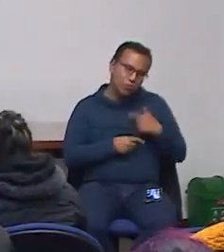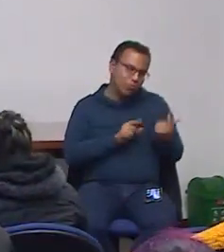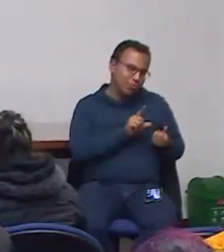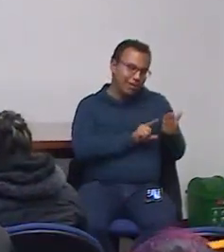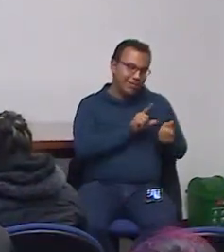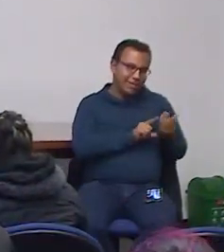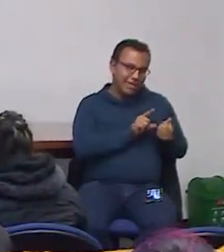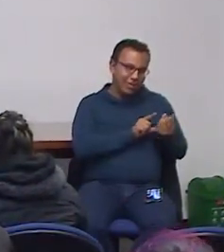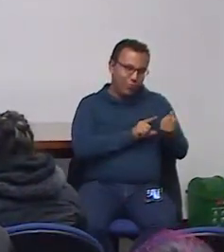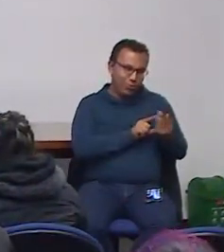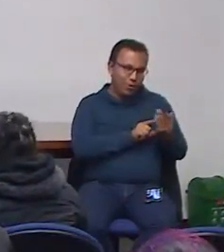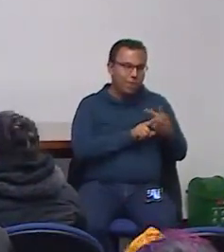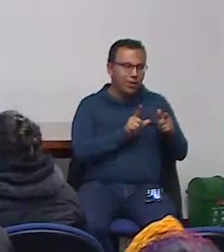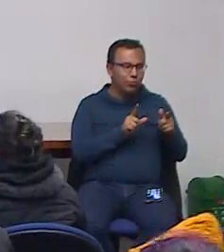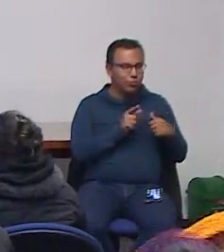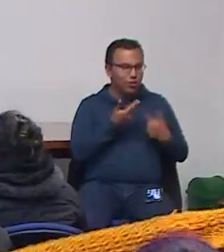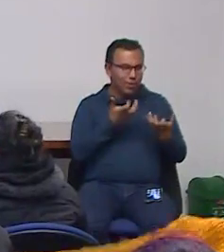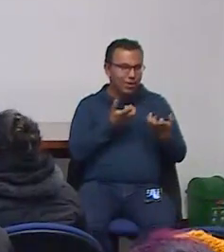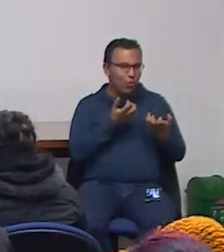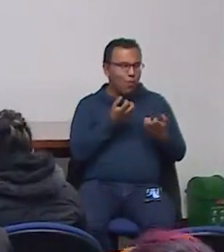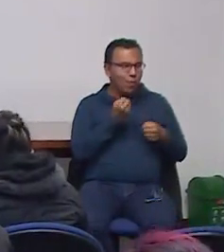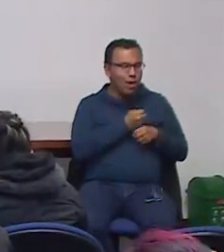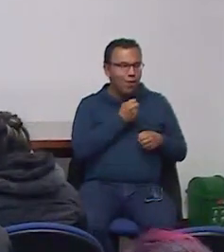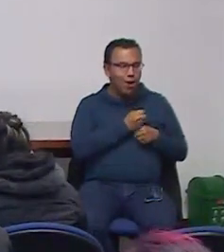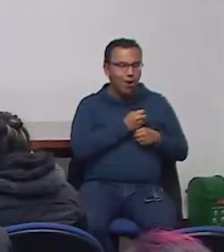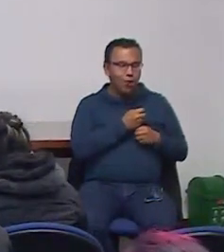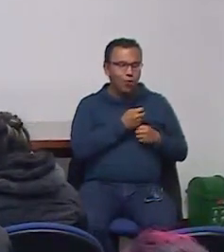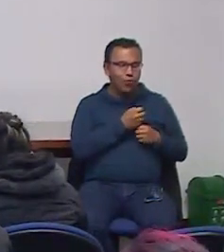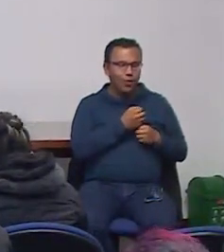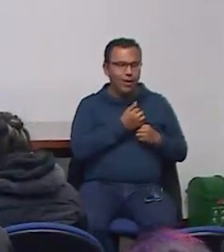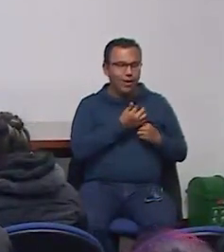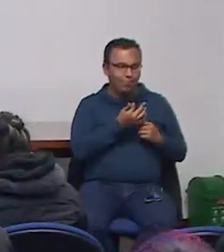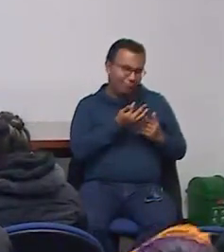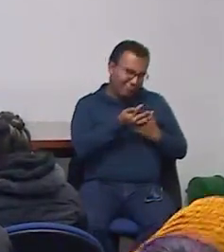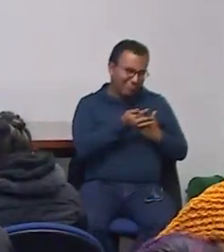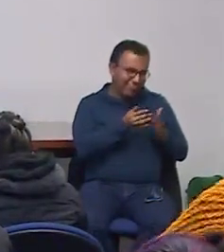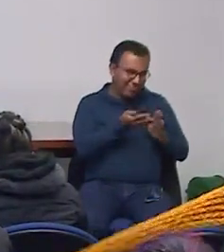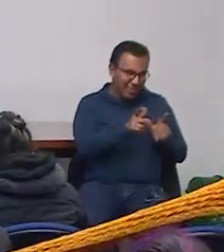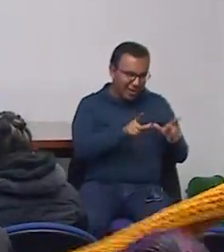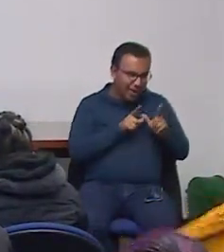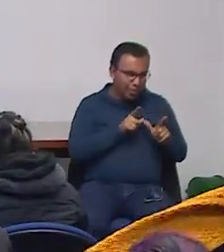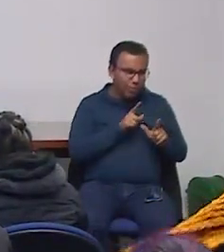y meterlos con historía yo te